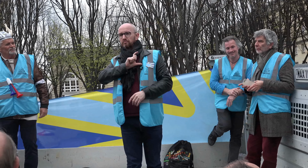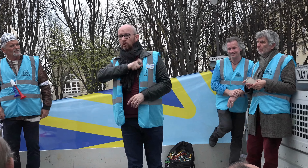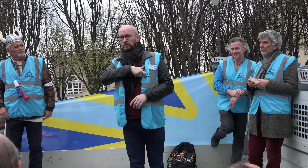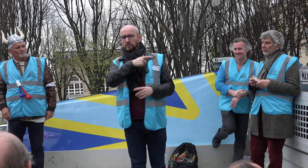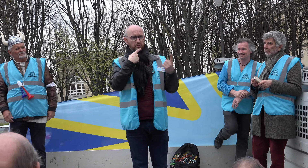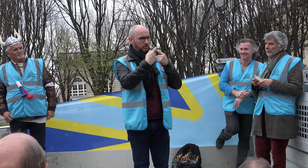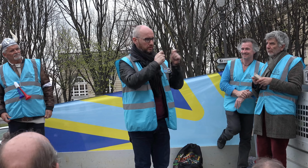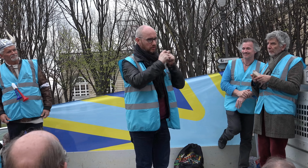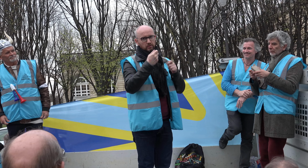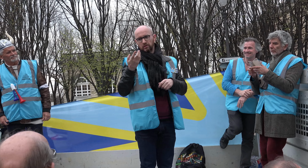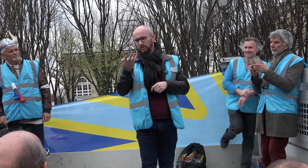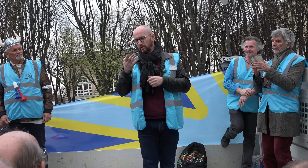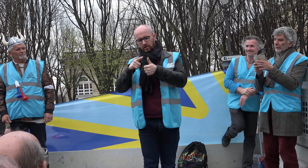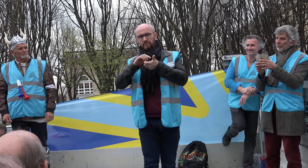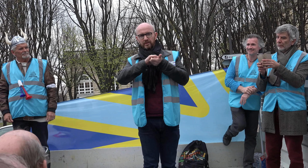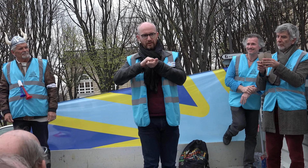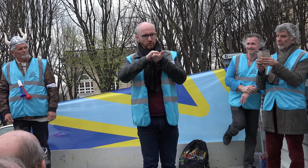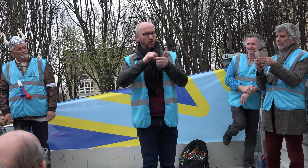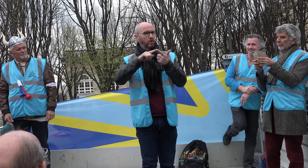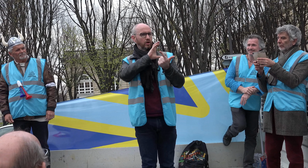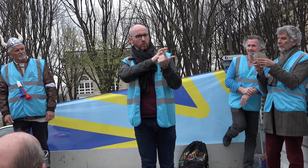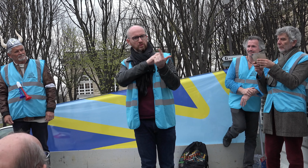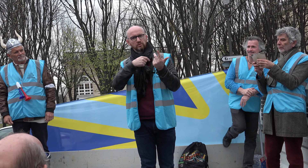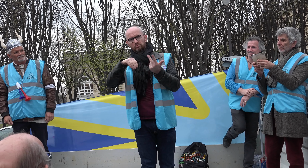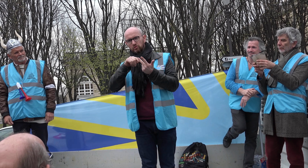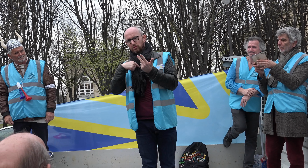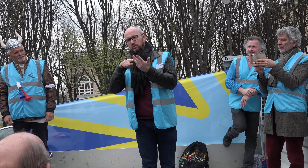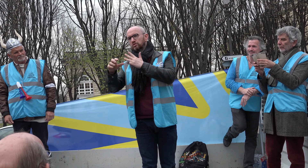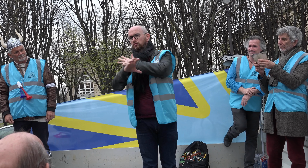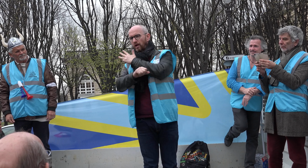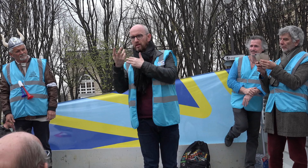Je voulais vous dire que le responsable de la sécurité avec la fédération OSS